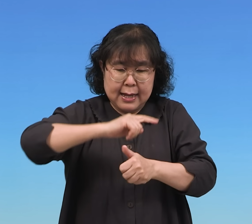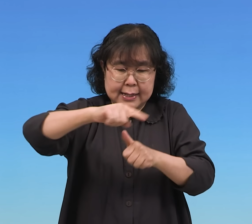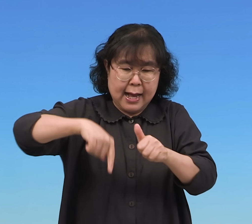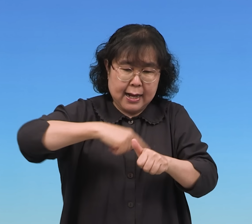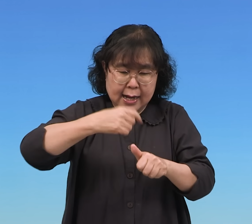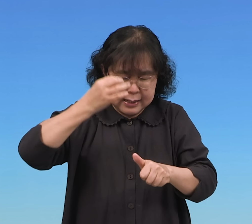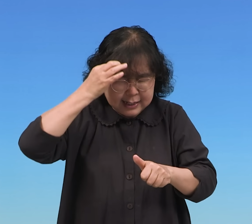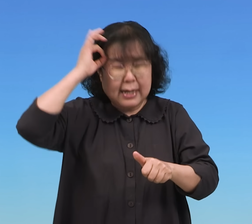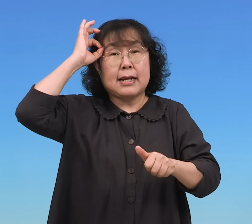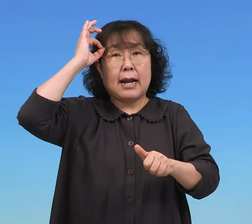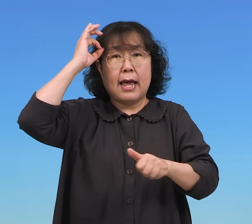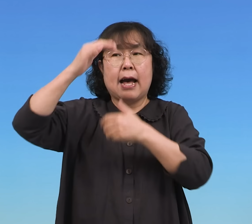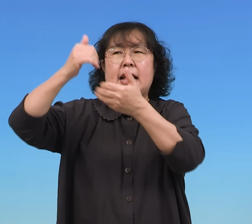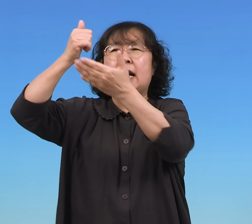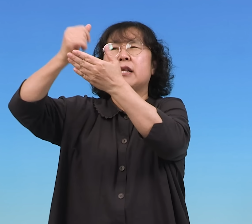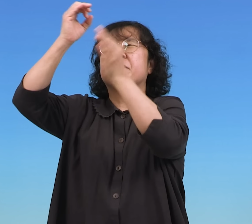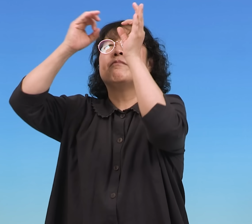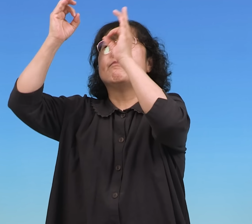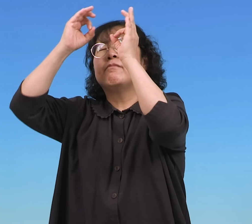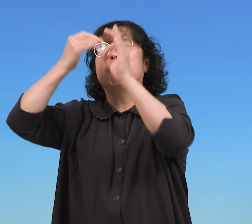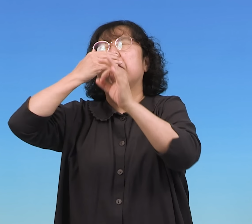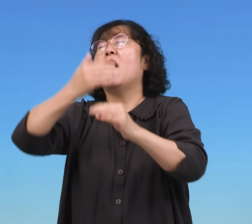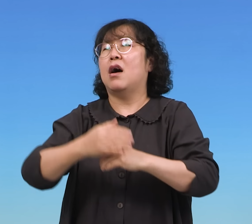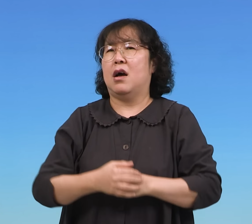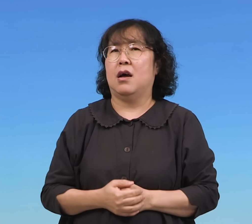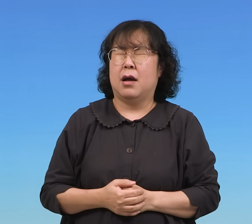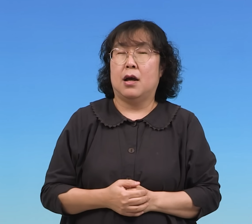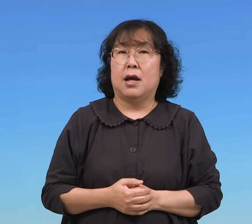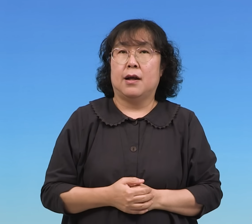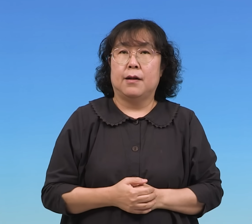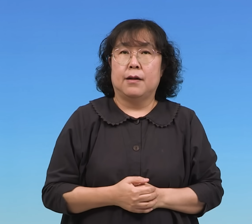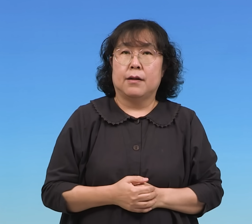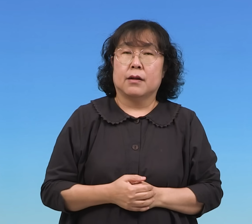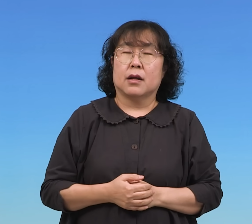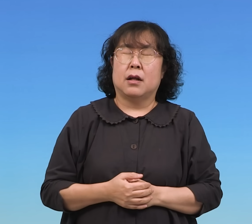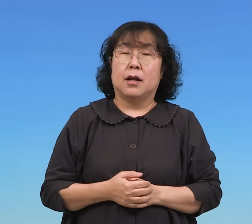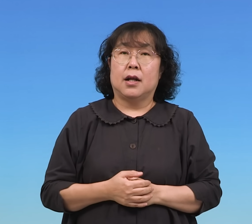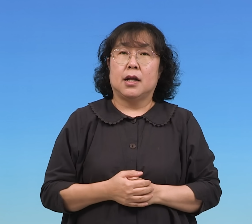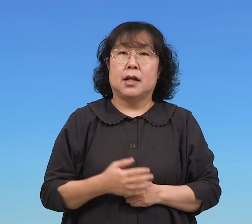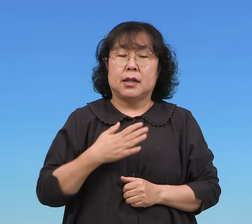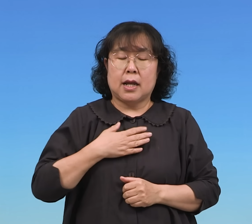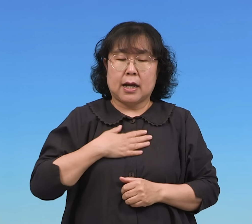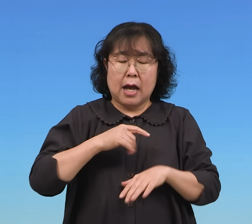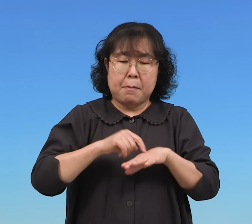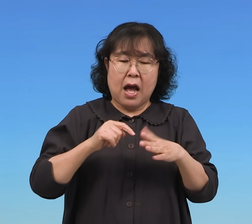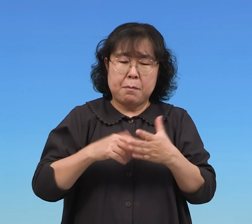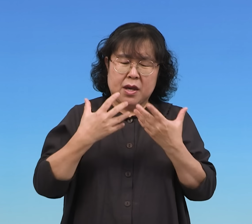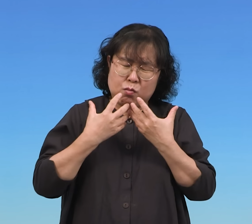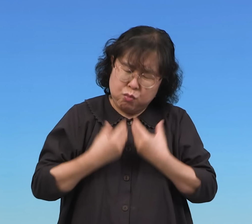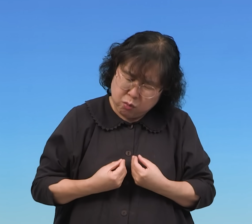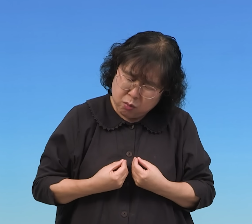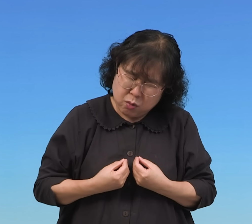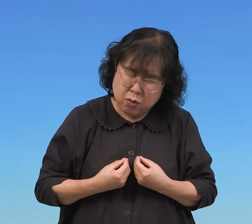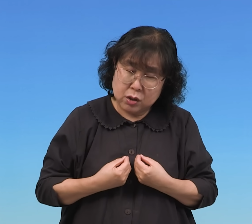인식해야 하나님을 찾아요. 한계 상황을 인식하고 낙심하고 마음이 무너질